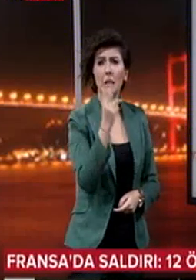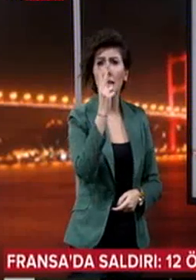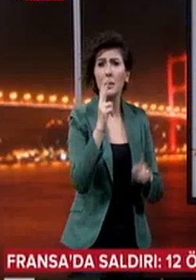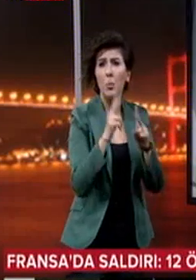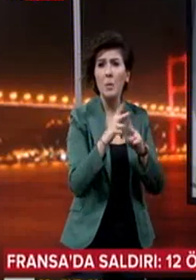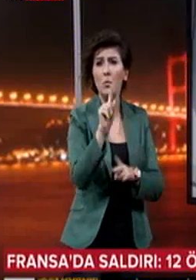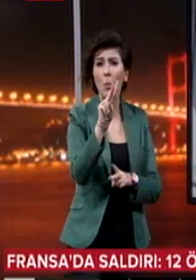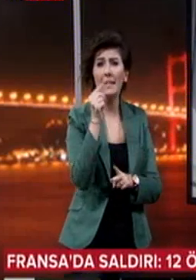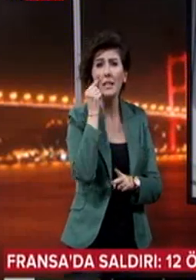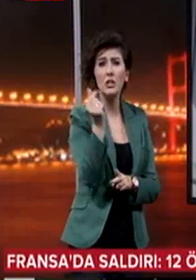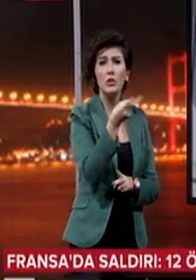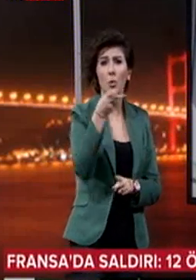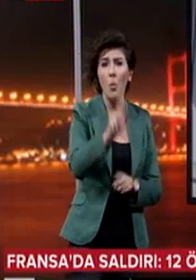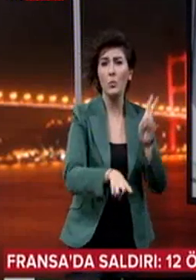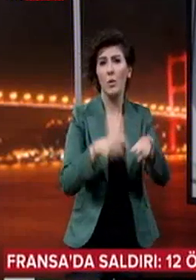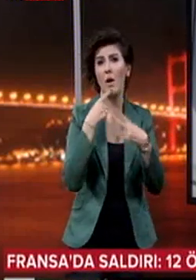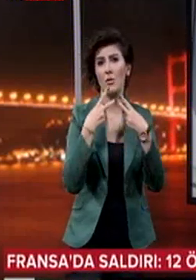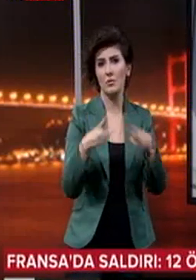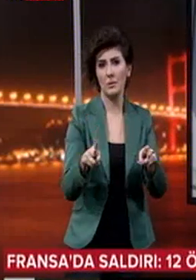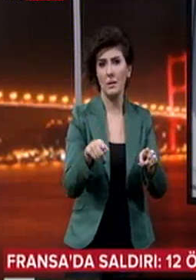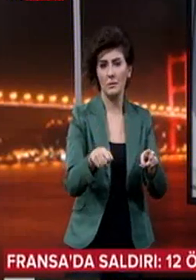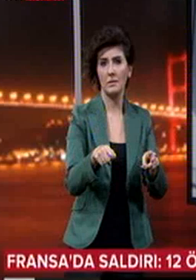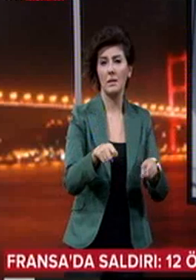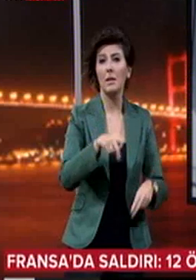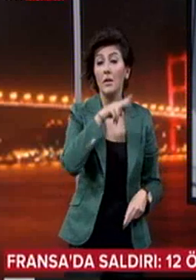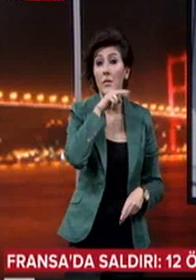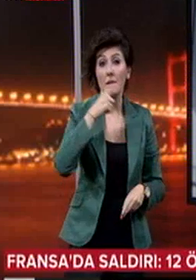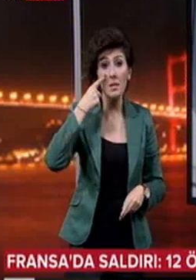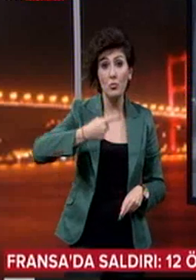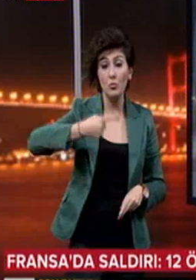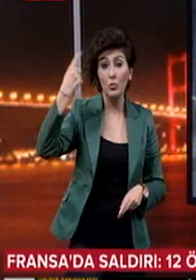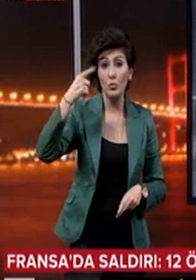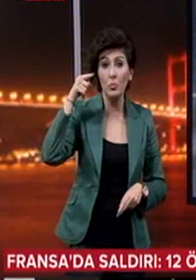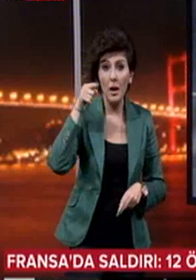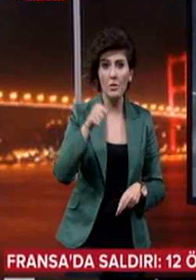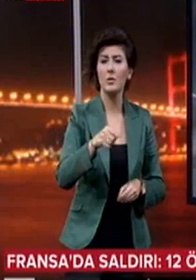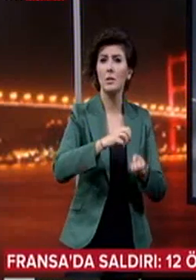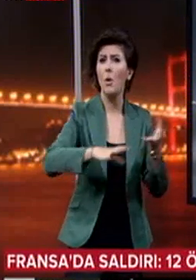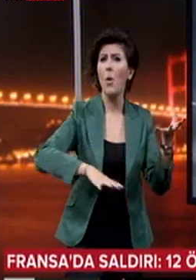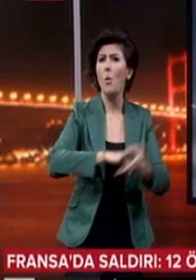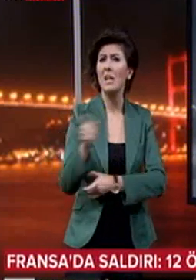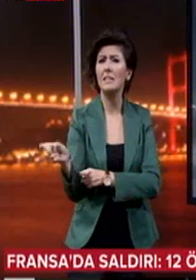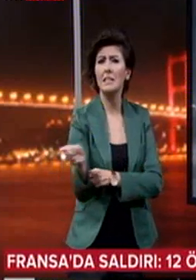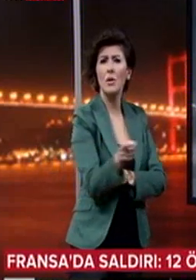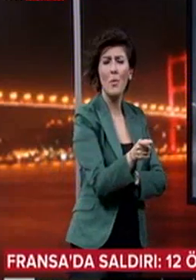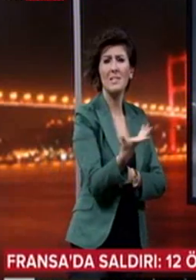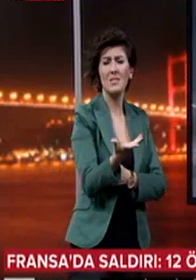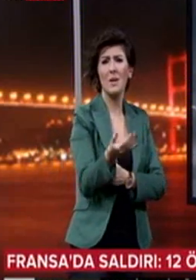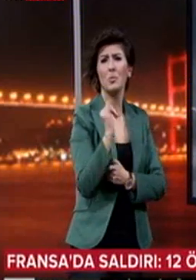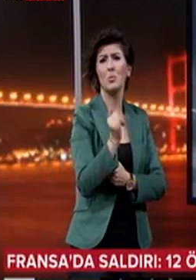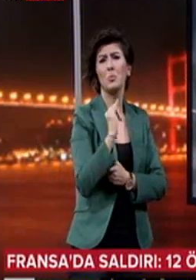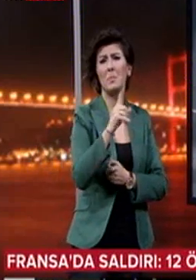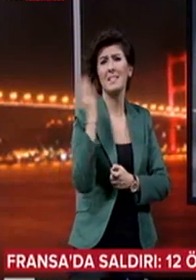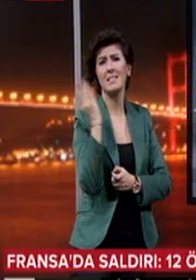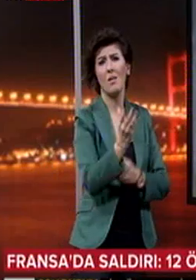Saldırıda ikisi polis, 12 kişinin öldüğü açıklandı. Fransa Cumhurbaşkanı François Hollande olayı terörist ve barbarca